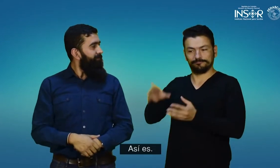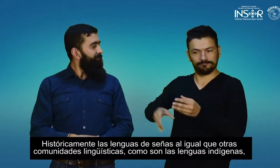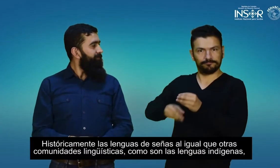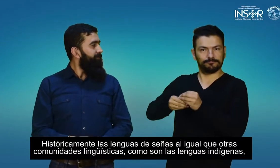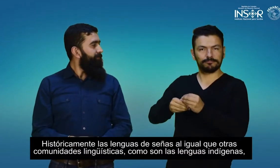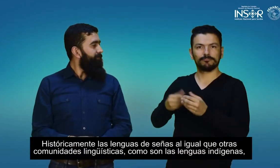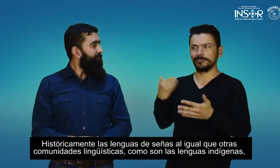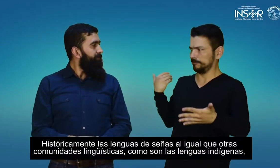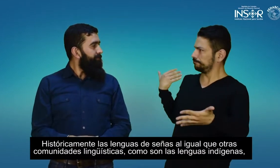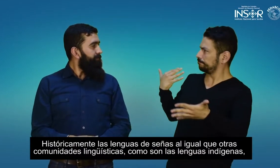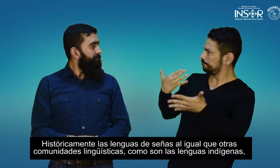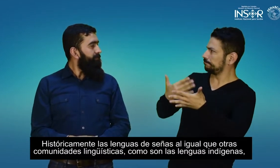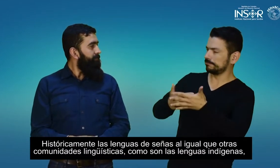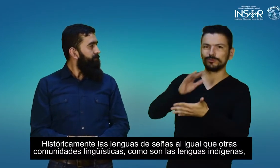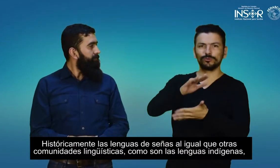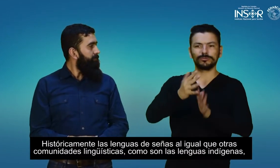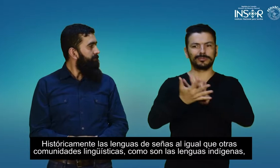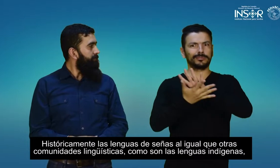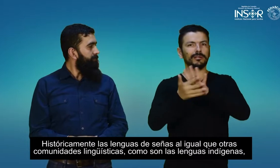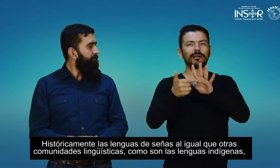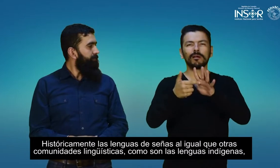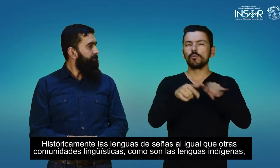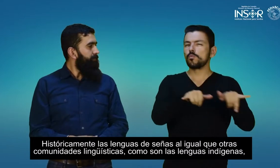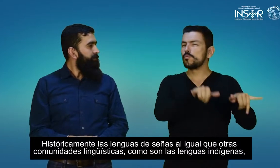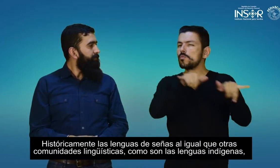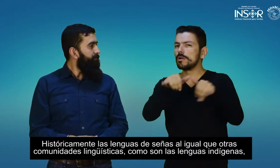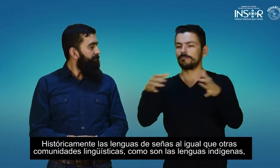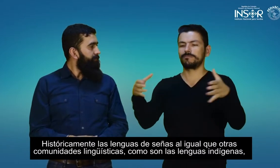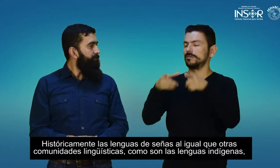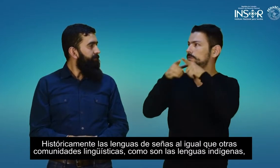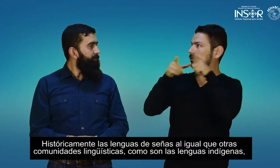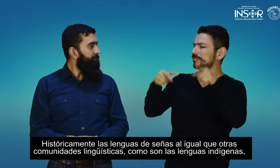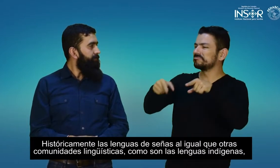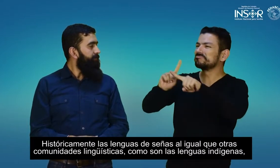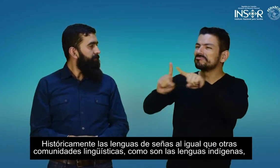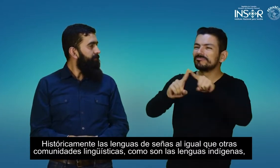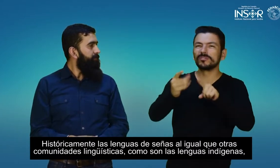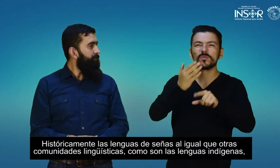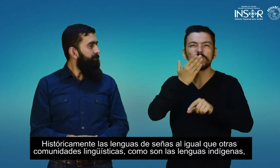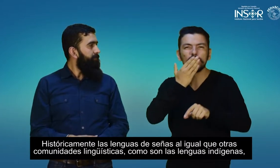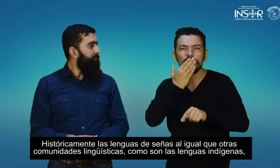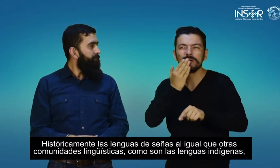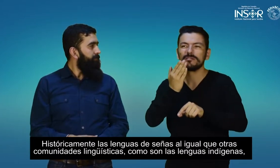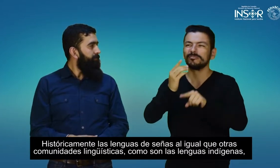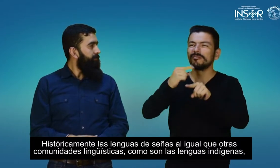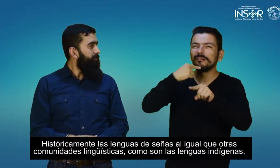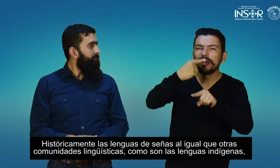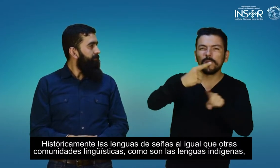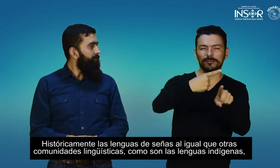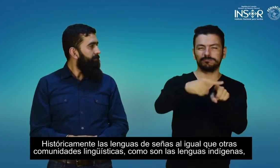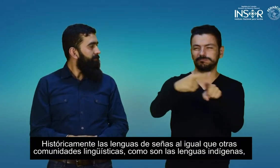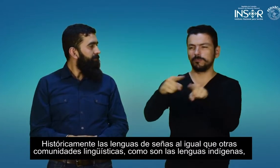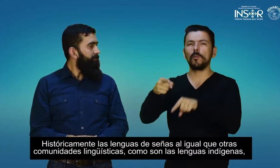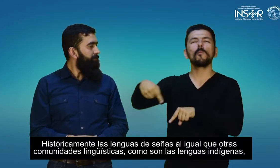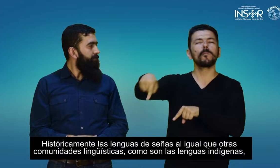Así es. Históricamente, las lenguas de señas, al igual que otras comunidades lingüísticas,